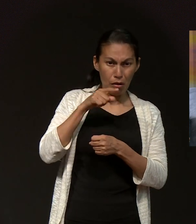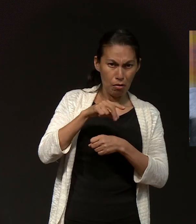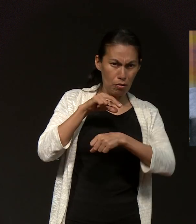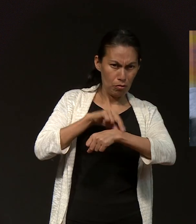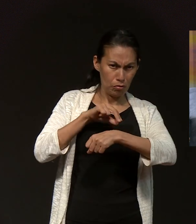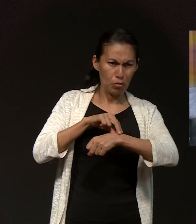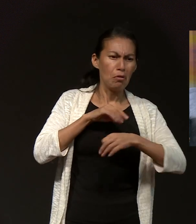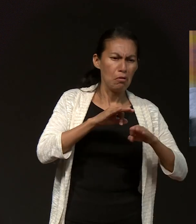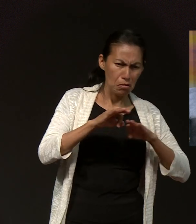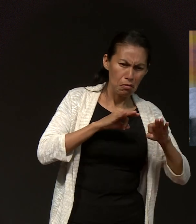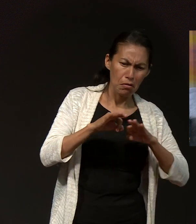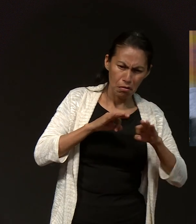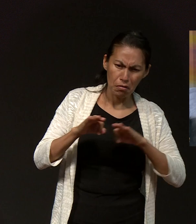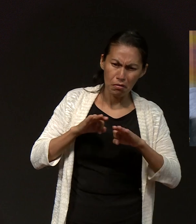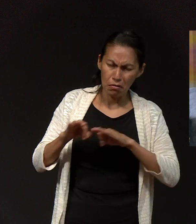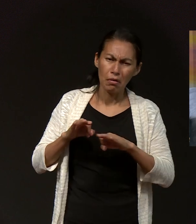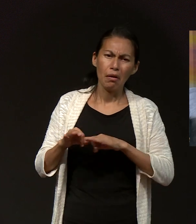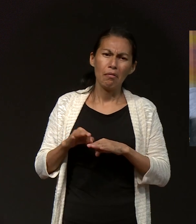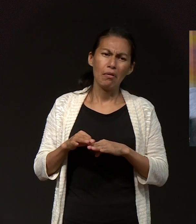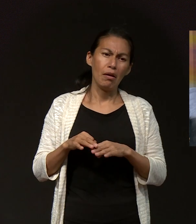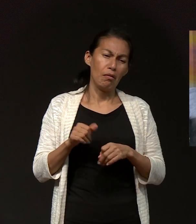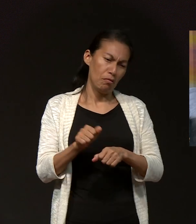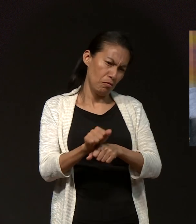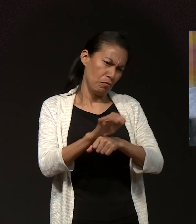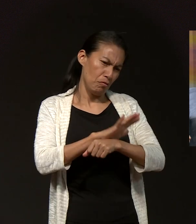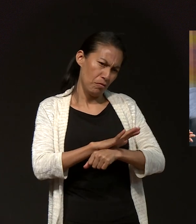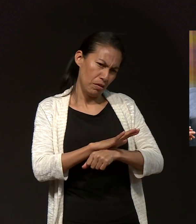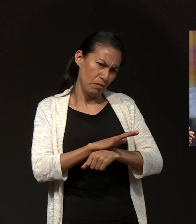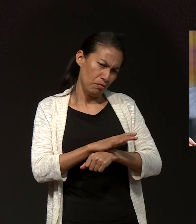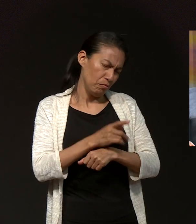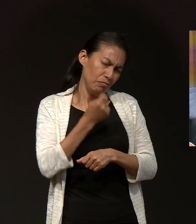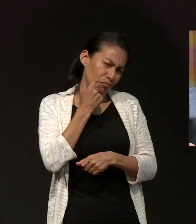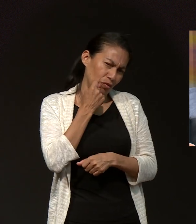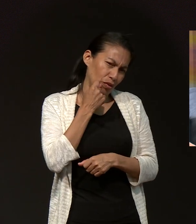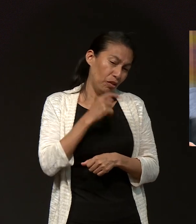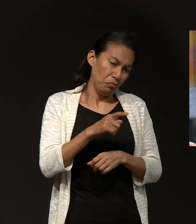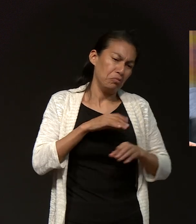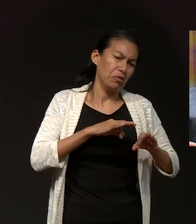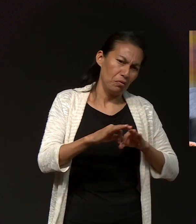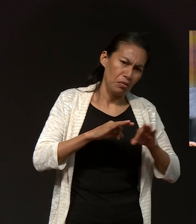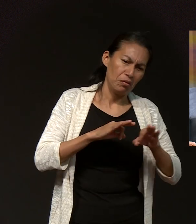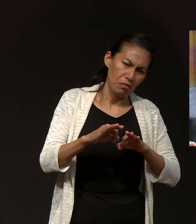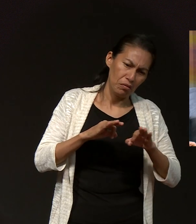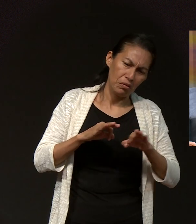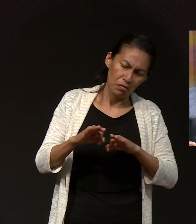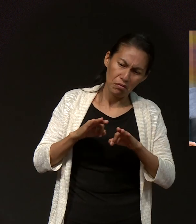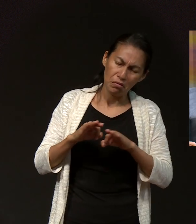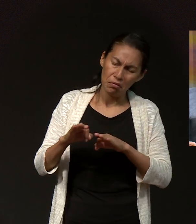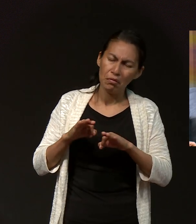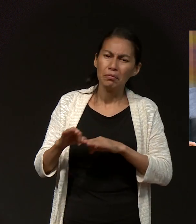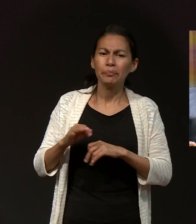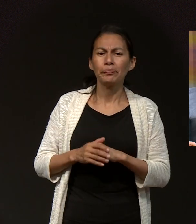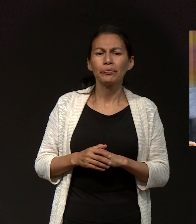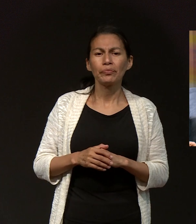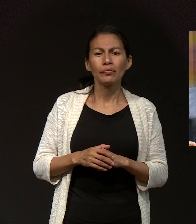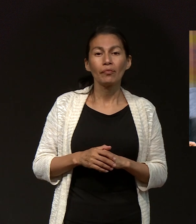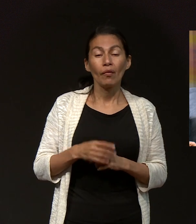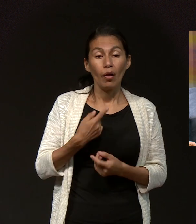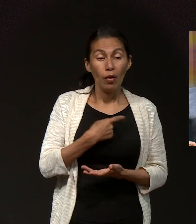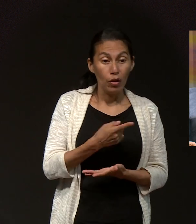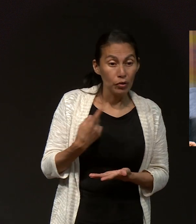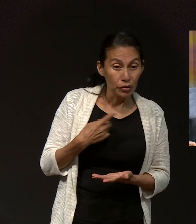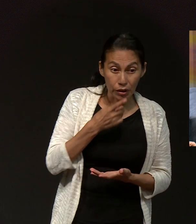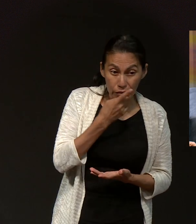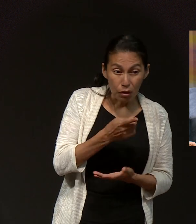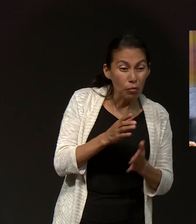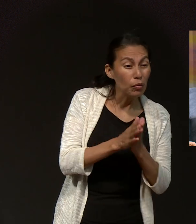estaba, pues llegó la pandemia y esto y ellos siguieron trabajando porque son médicos, tienen esa